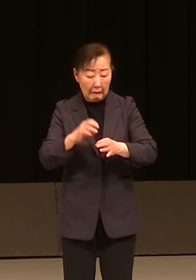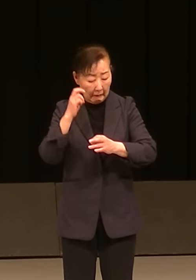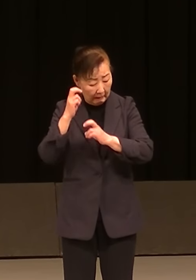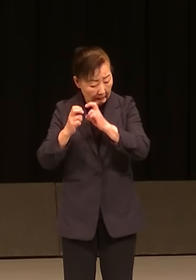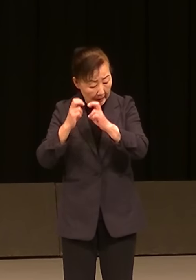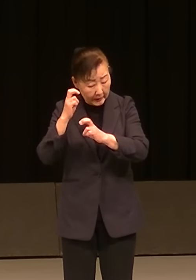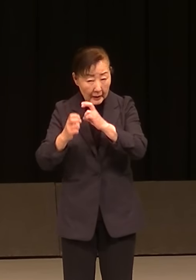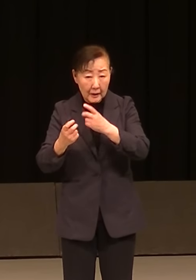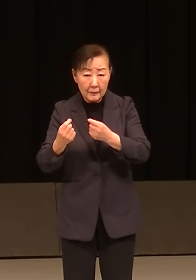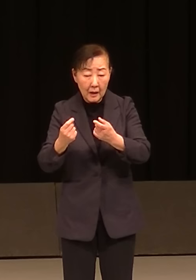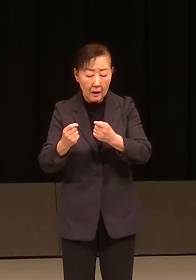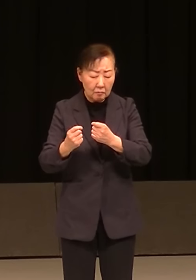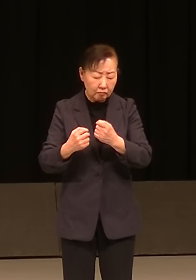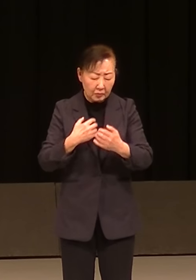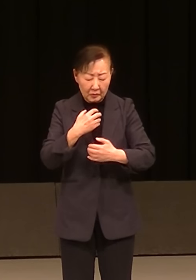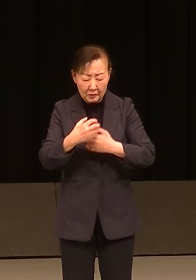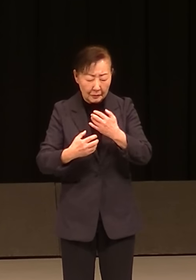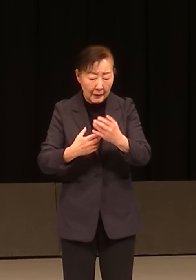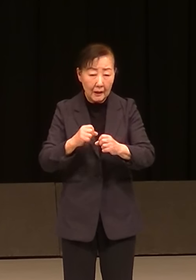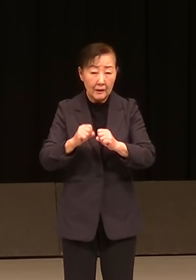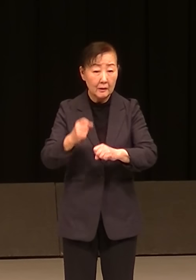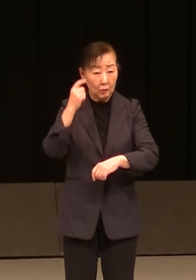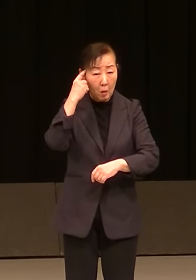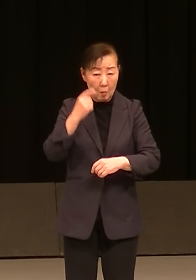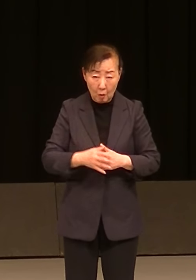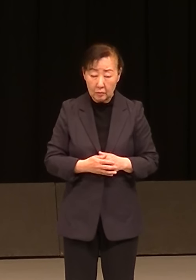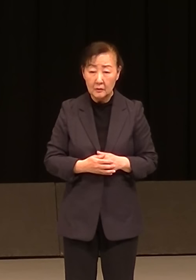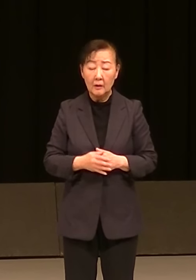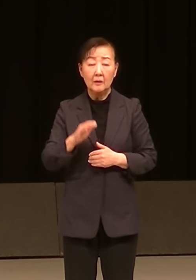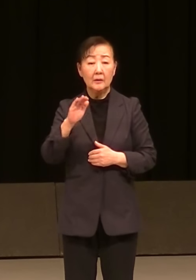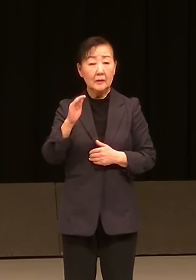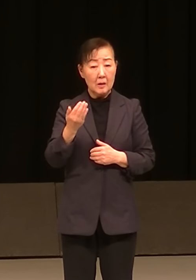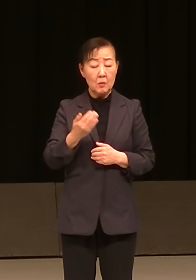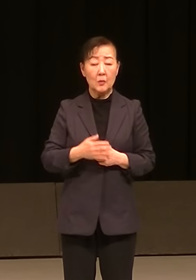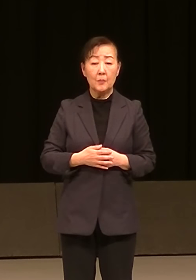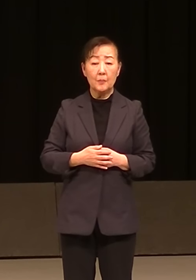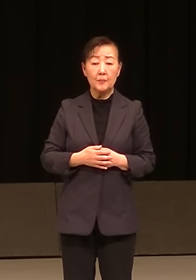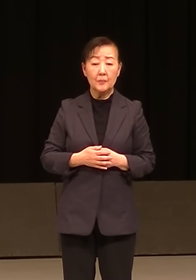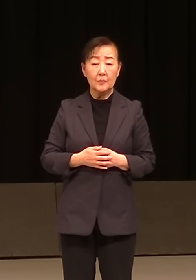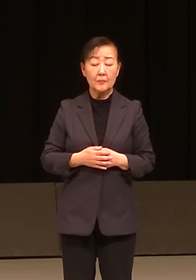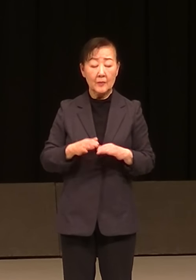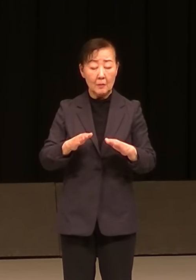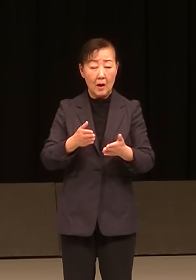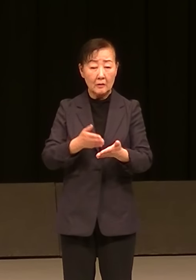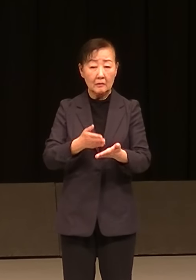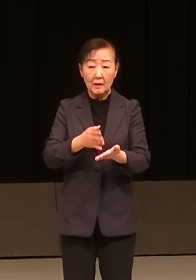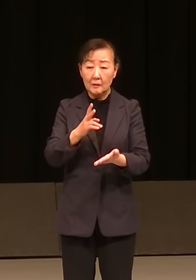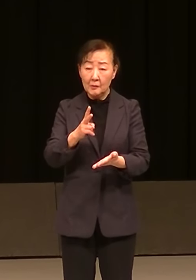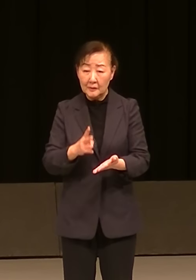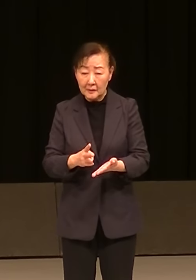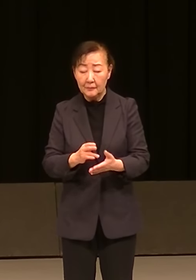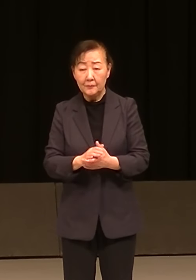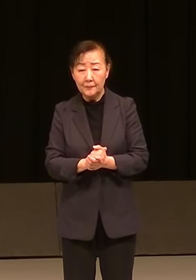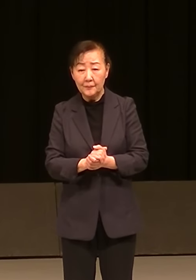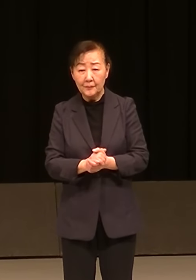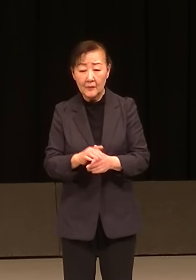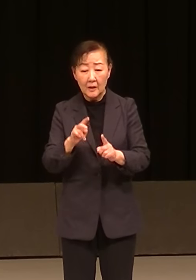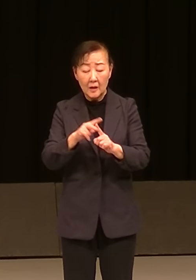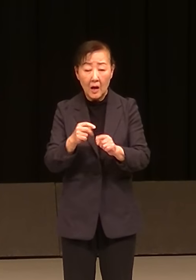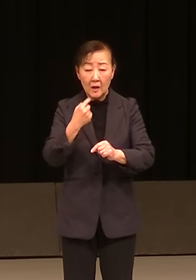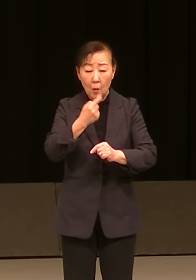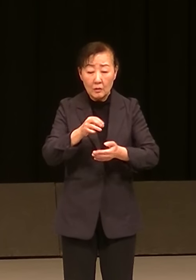ら悶絶しながらやってるんだろうと思いますが、それでもその、今申し上げたように、その小口投資